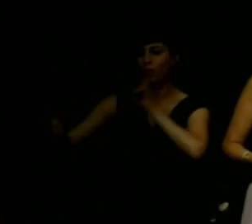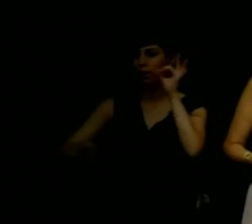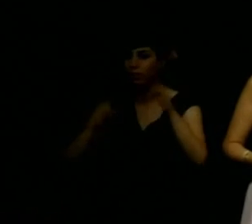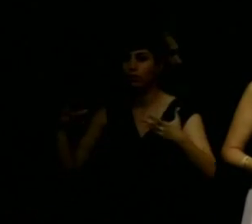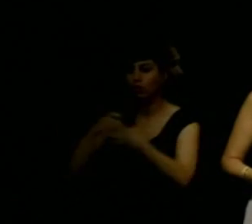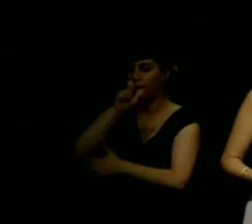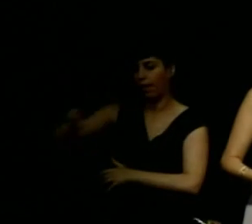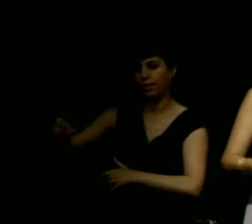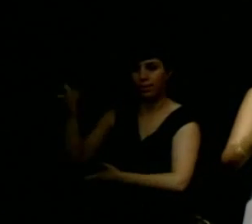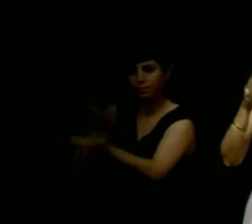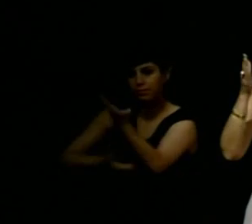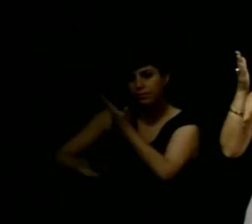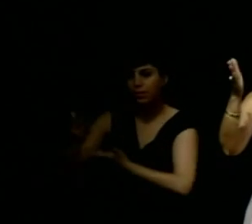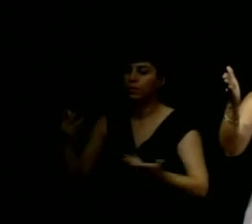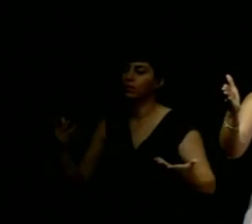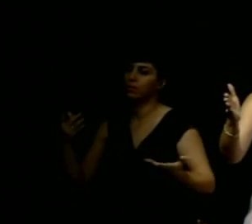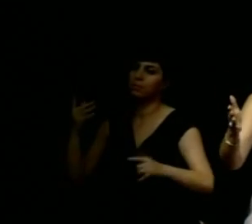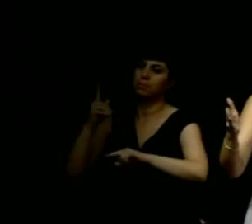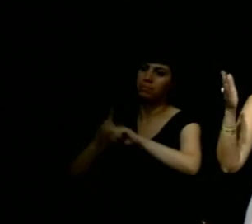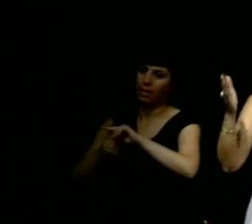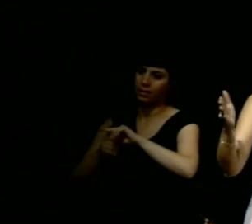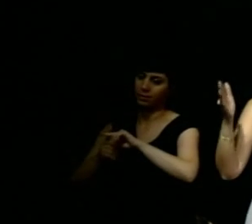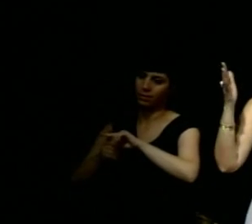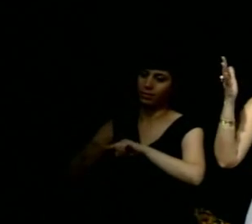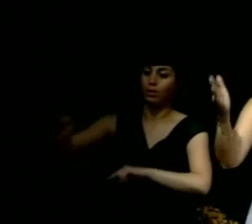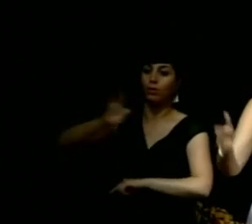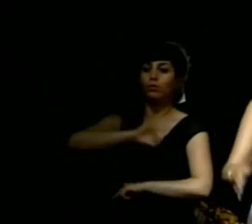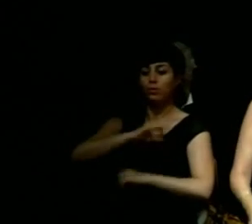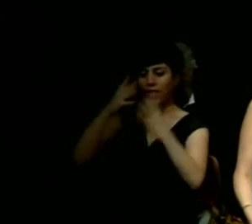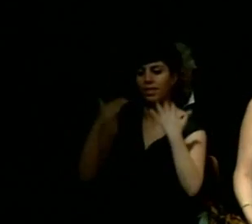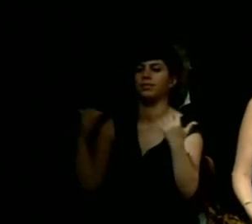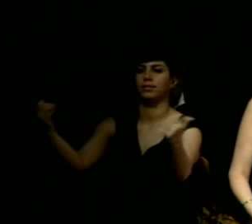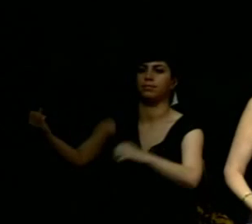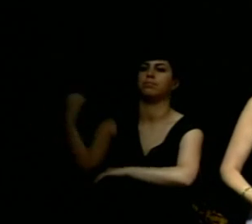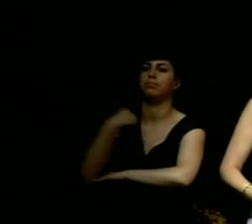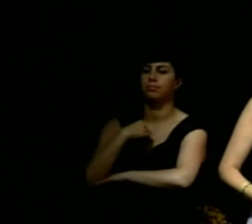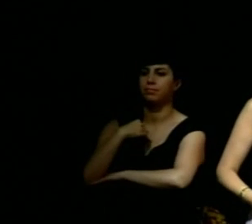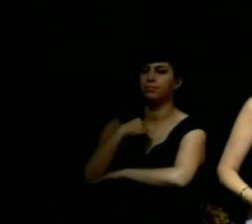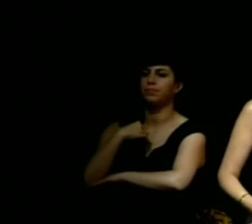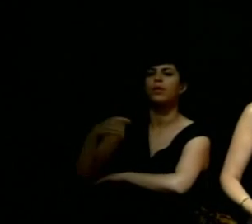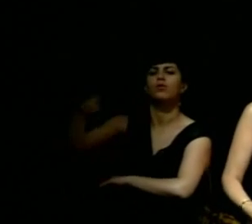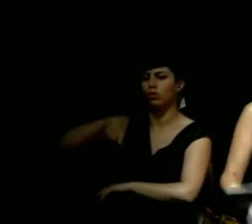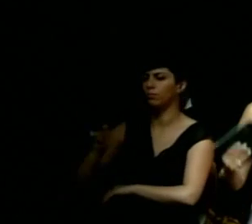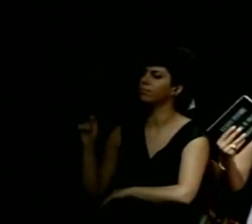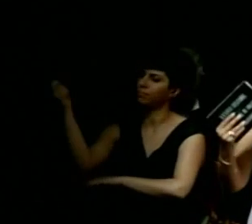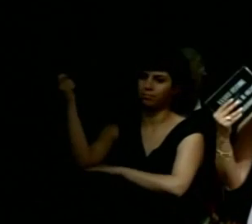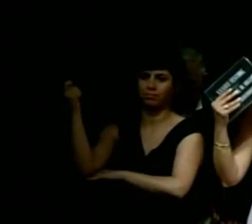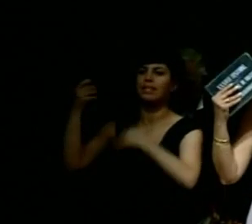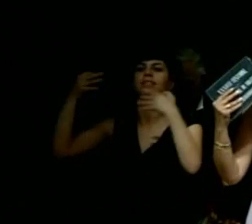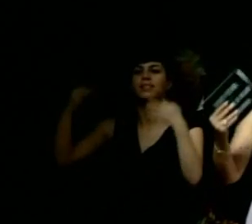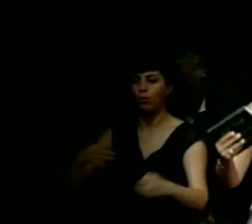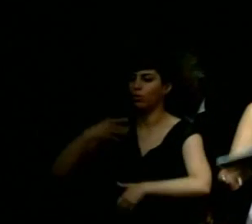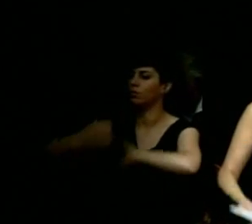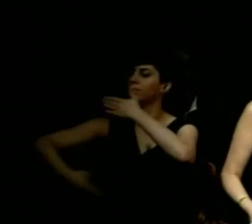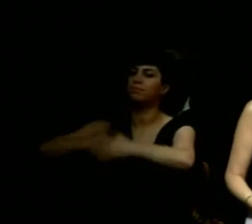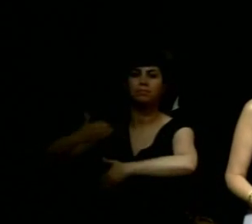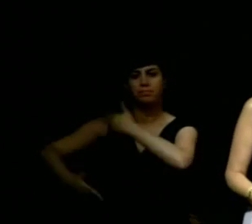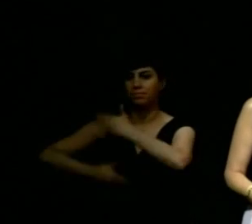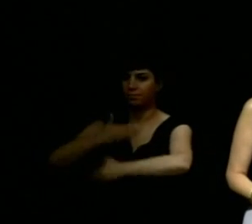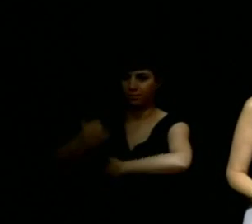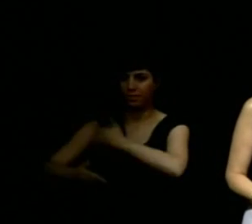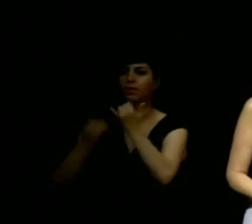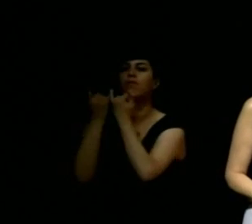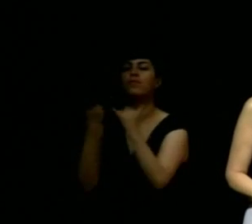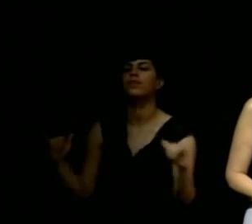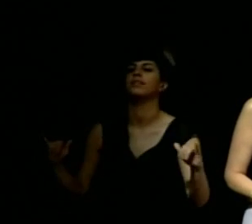de todos los colaboradores y sobre todo con el apoyo de todos ustedes, lo conseguimos, seguimos bordando